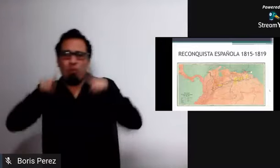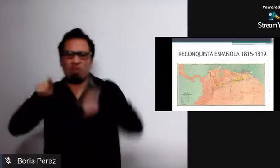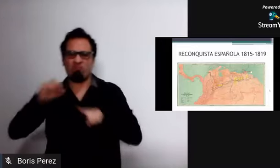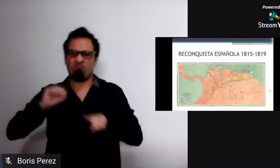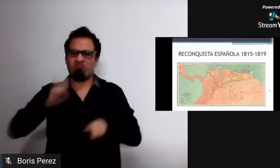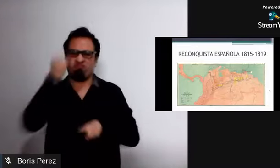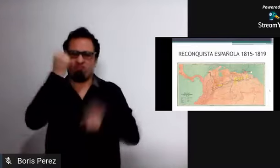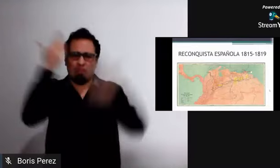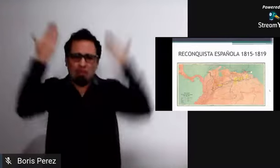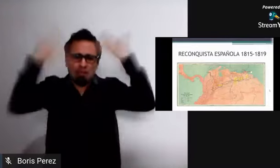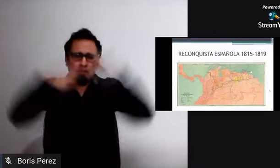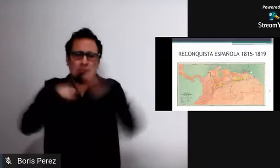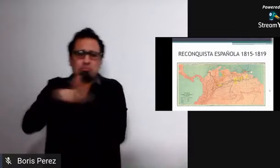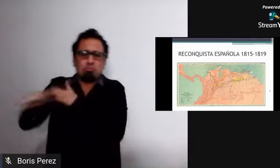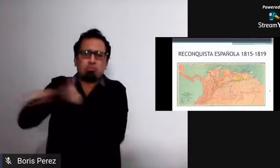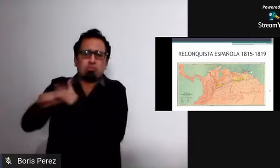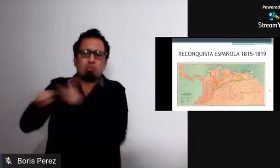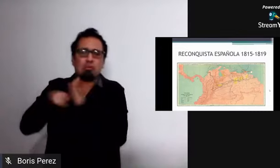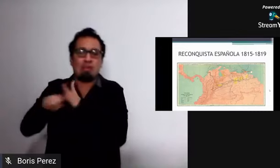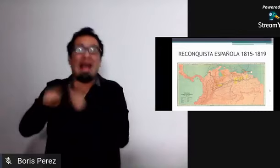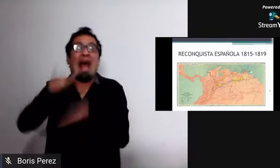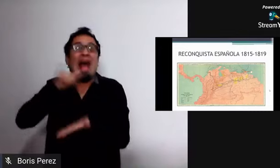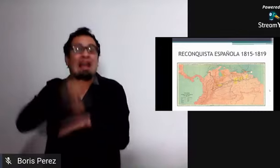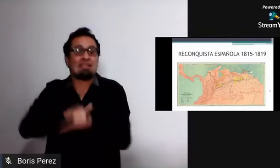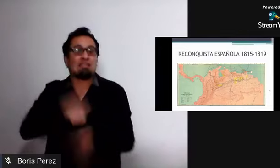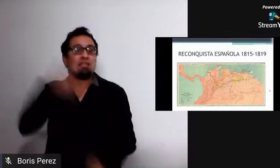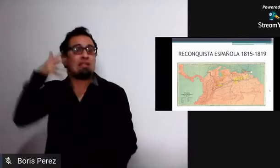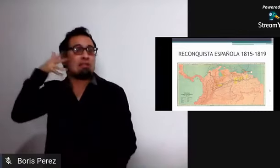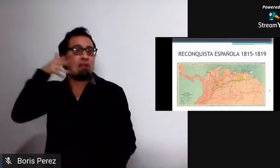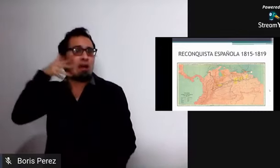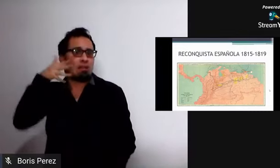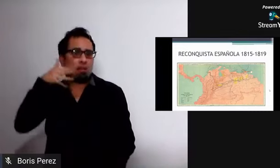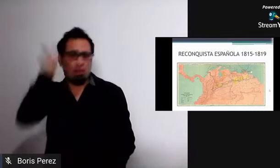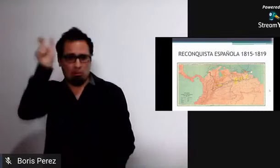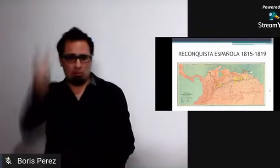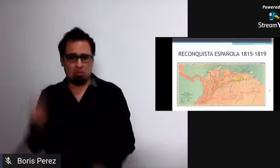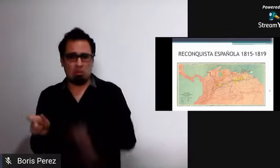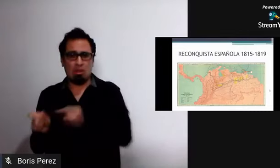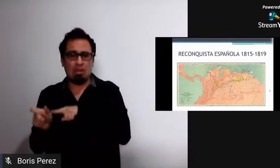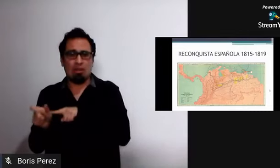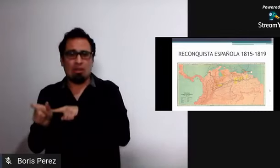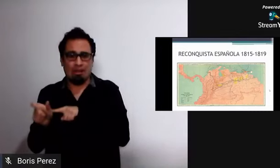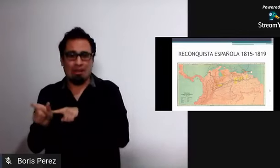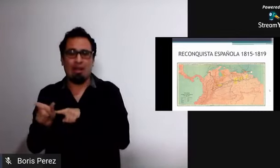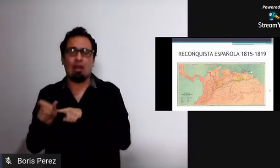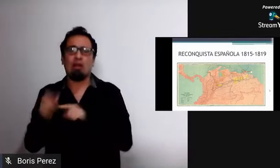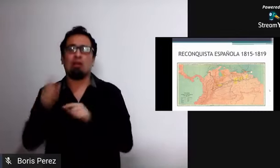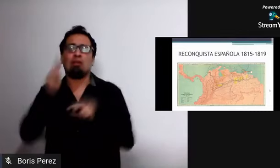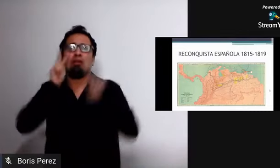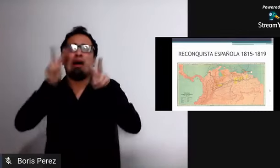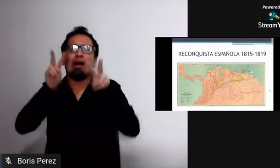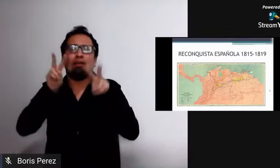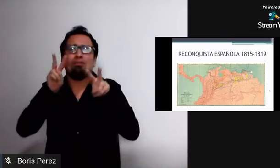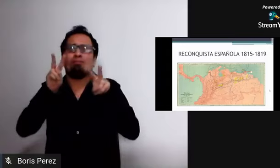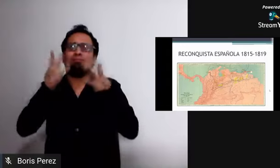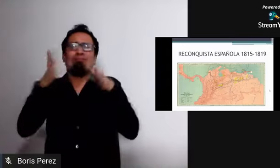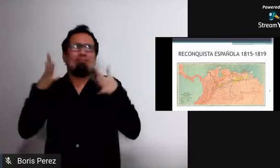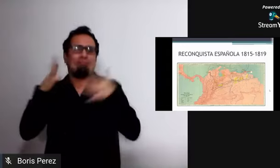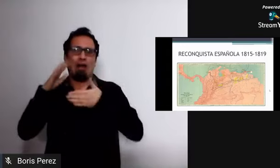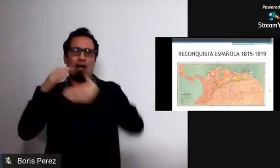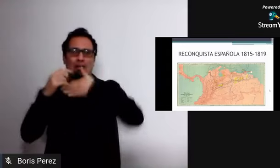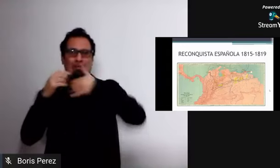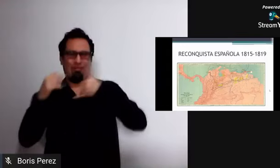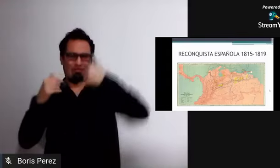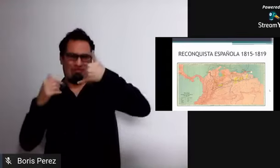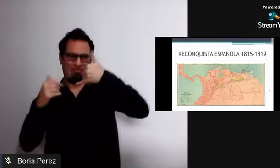batallas, esa incertidumbre, ese miedo, se estaba gestando la revolución y se estaba gestando la